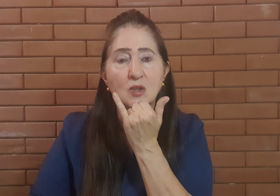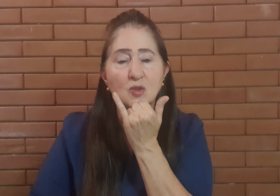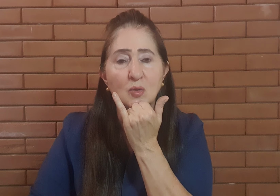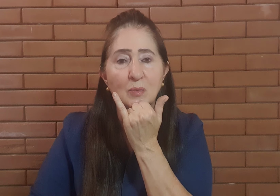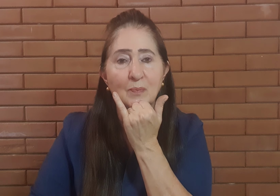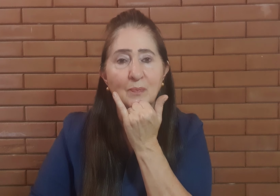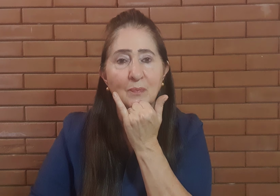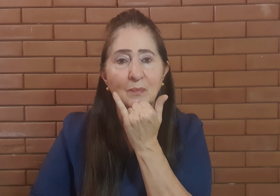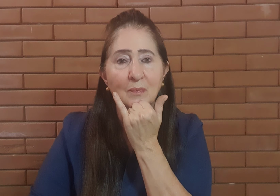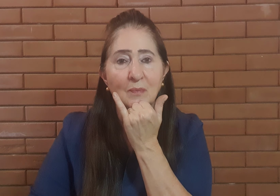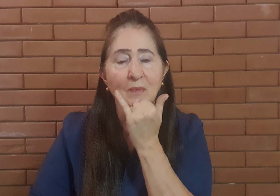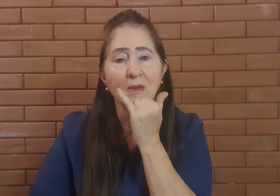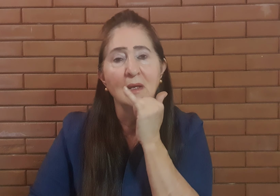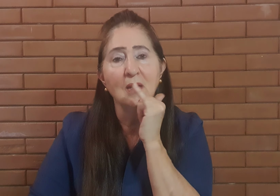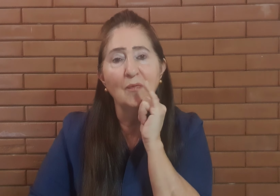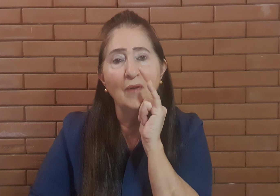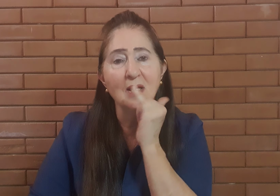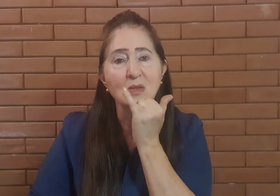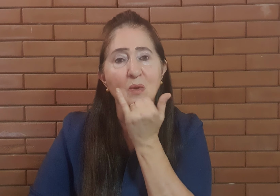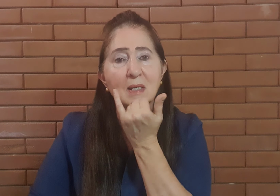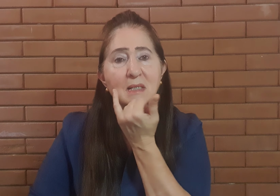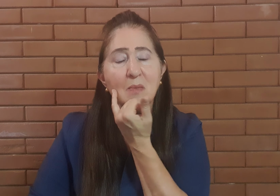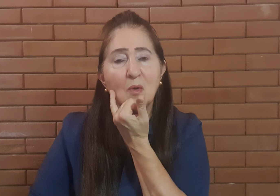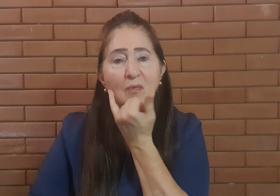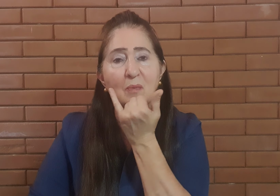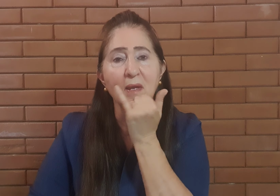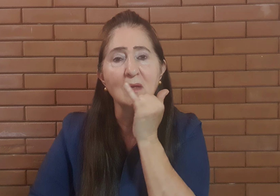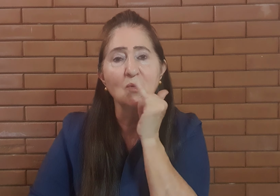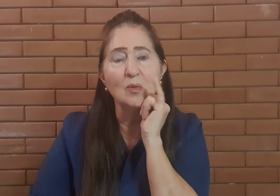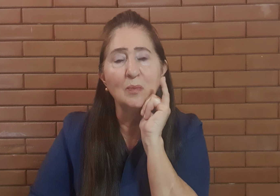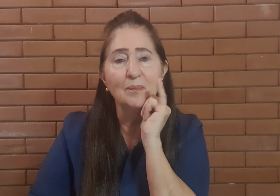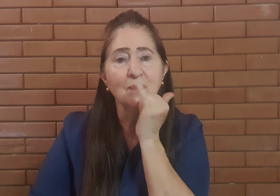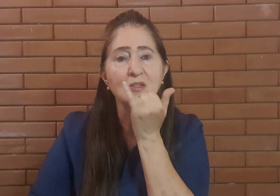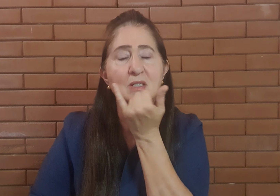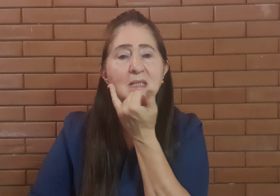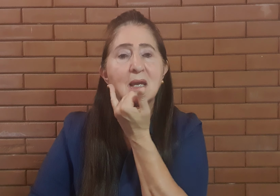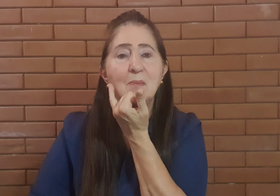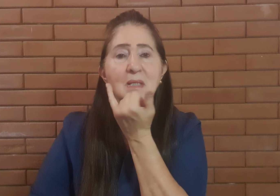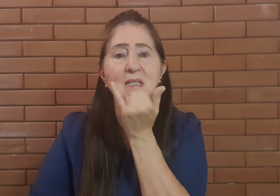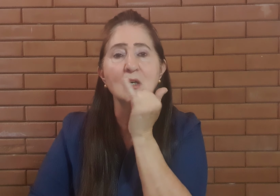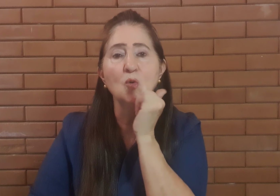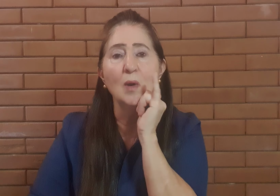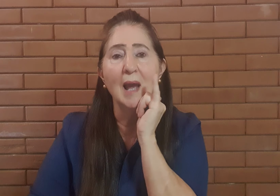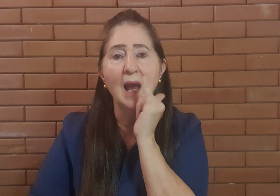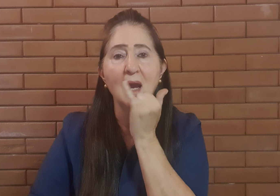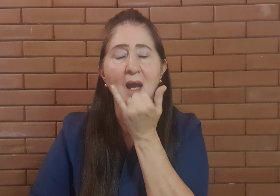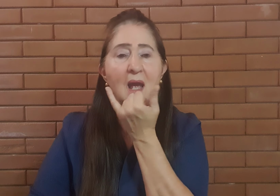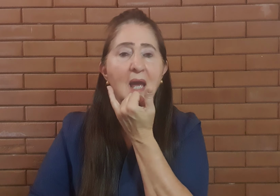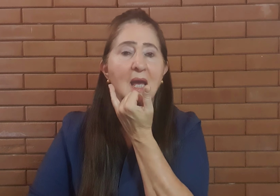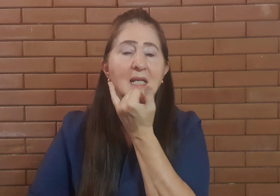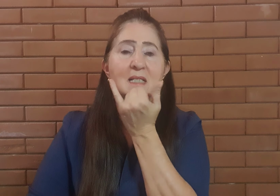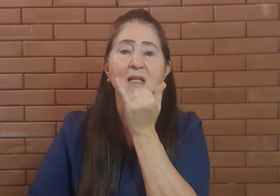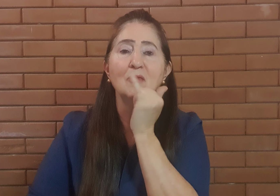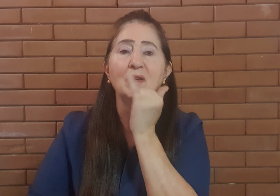queixo e faço esse movimento de semicircular, significa